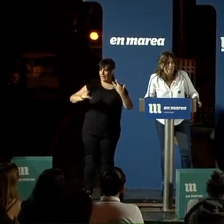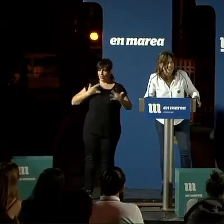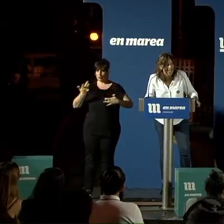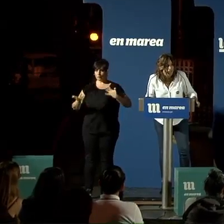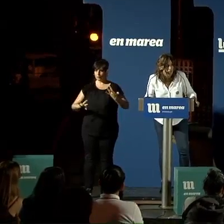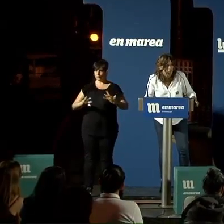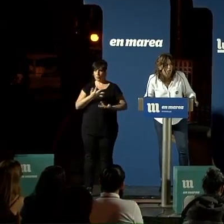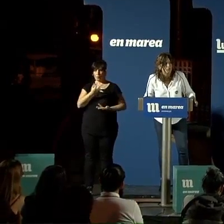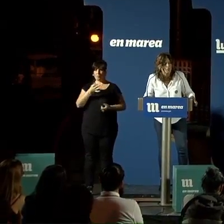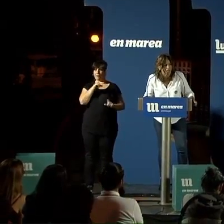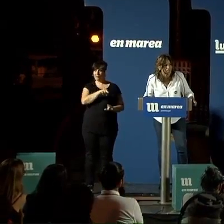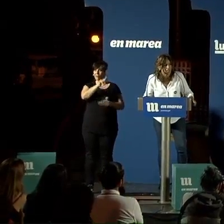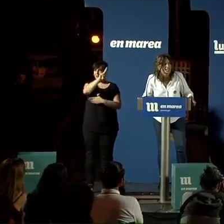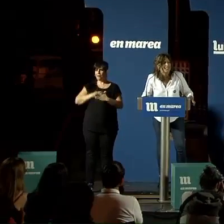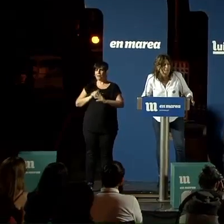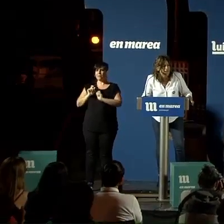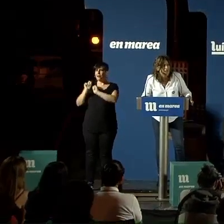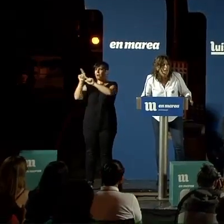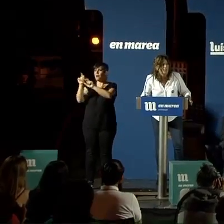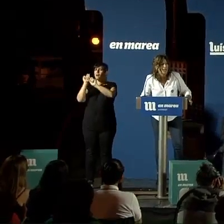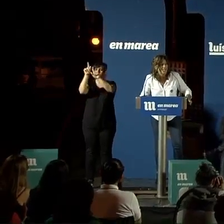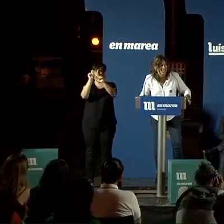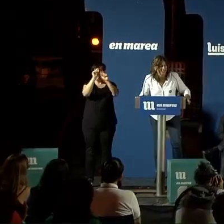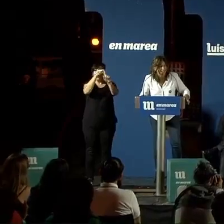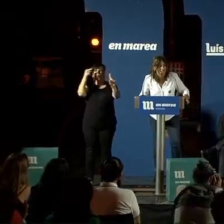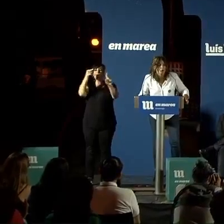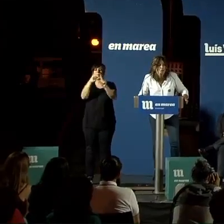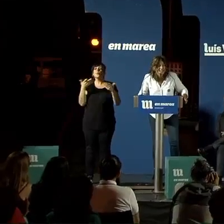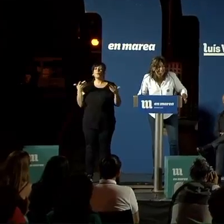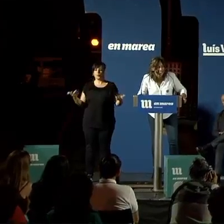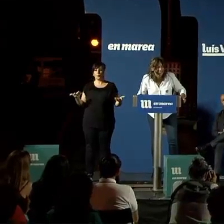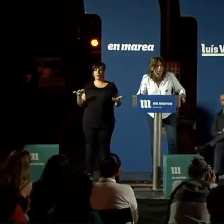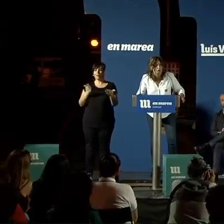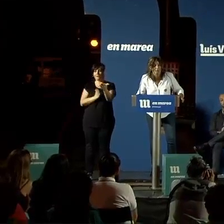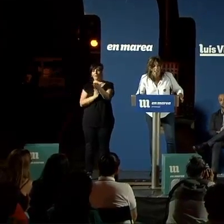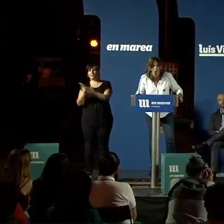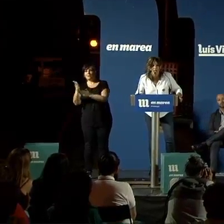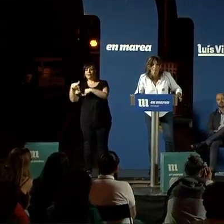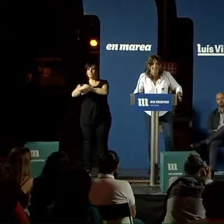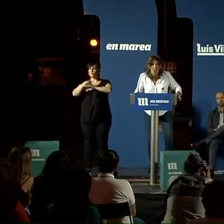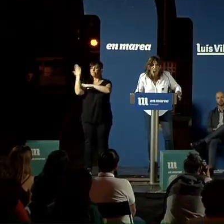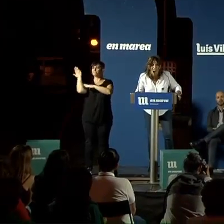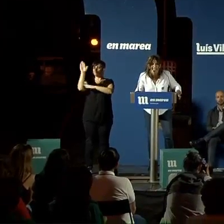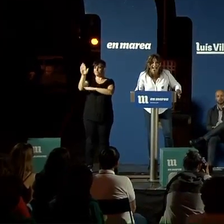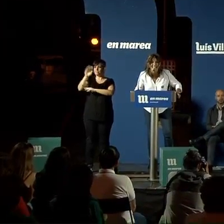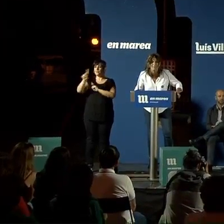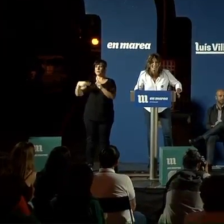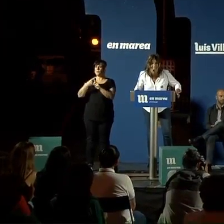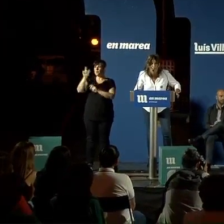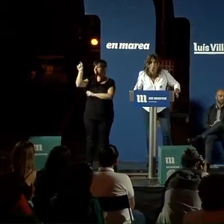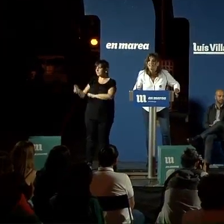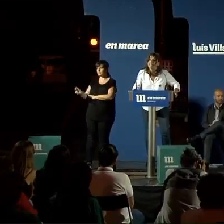Está pateando o noso país tamén para presentar unha alternativa de goberno e para decirlle a